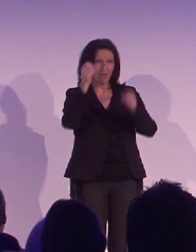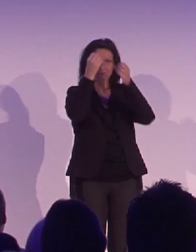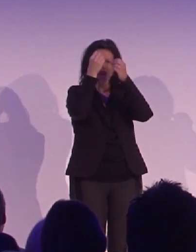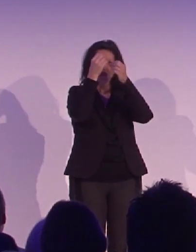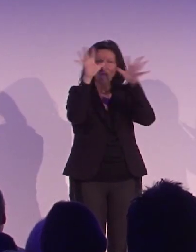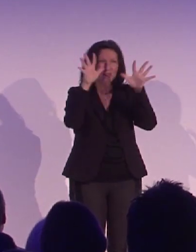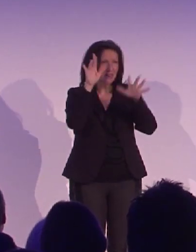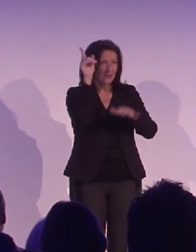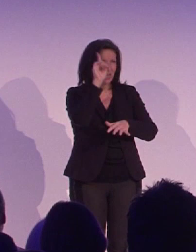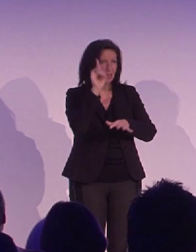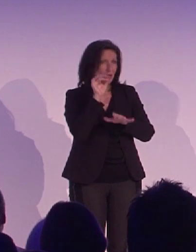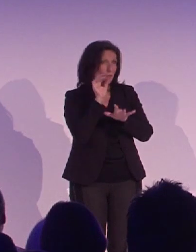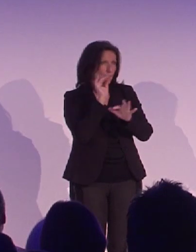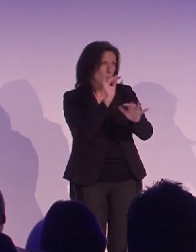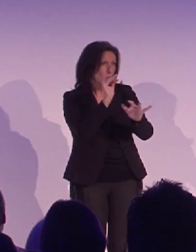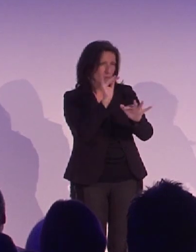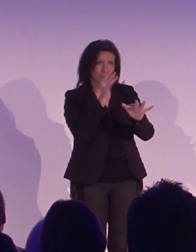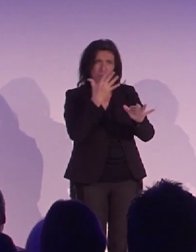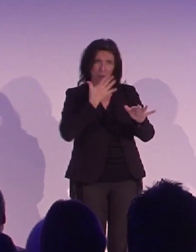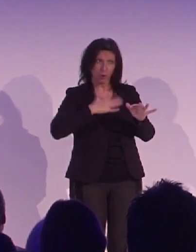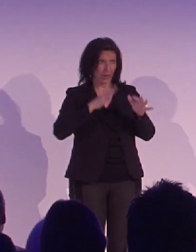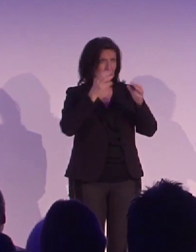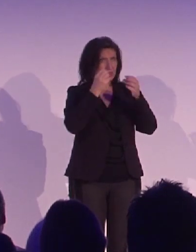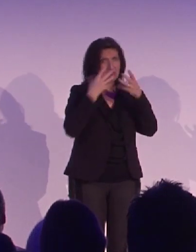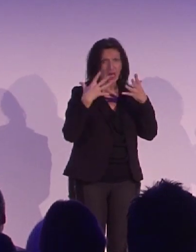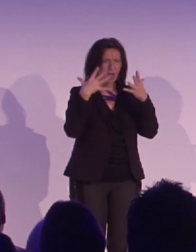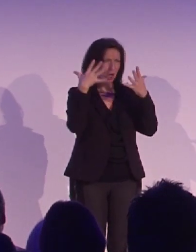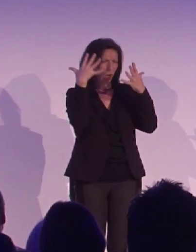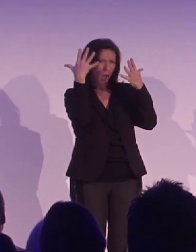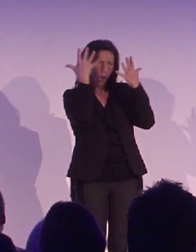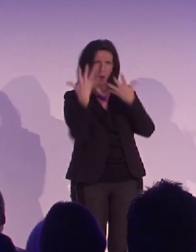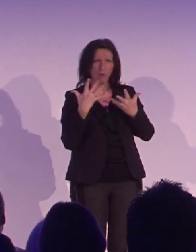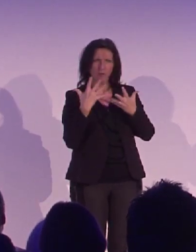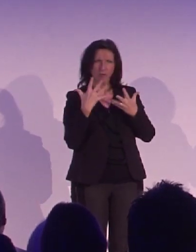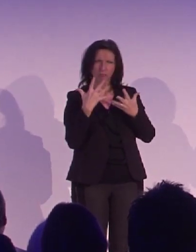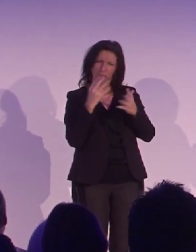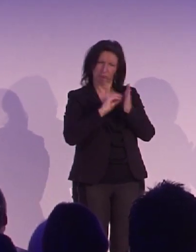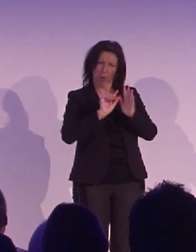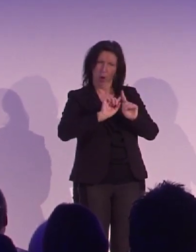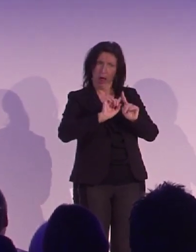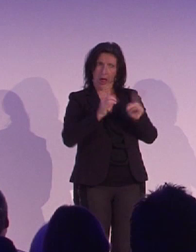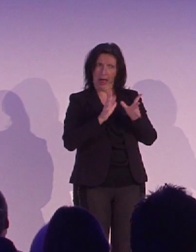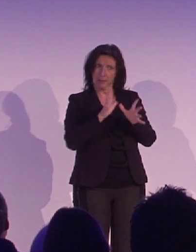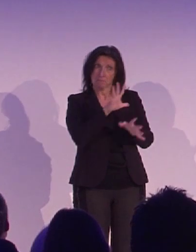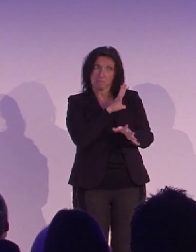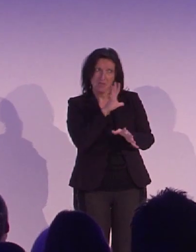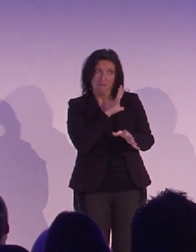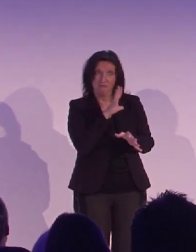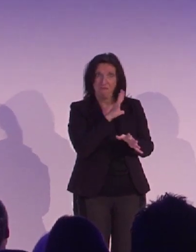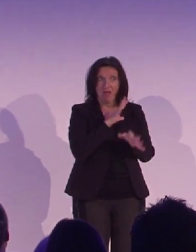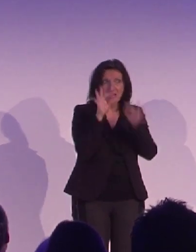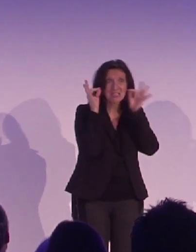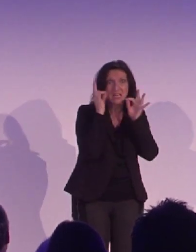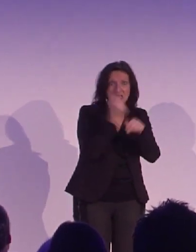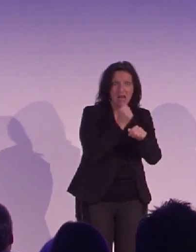Wildtierflüsterer. Ich würde gern mit Tigern, Löwen und anderen Raubkatzen arbeiten.